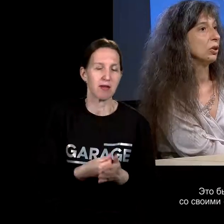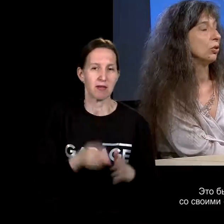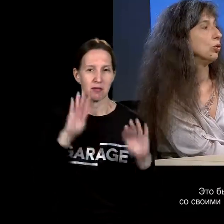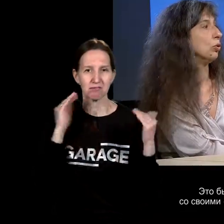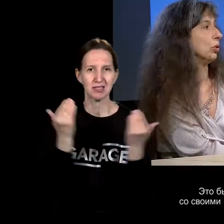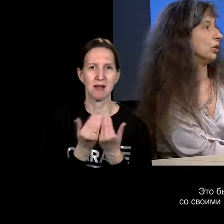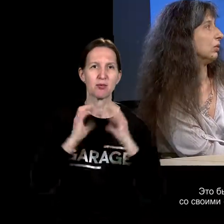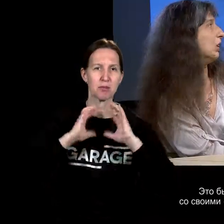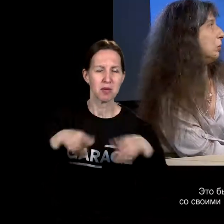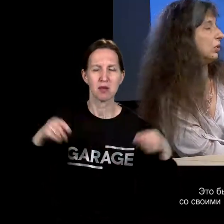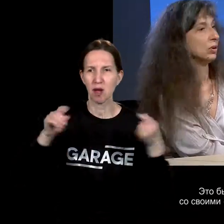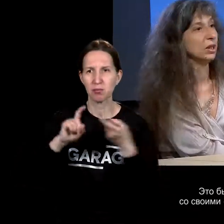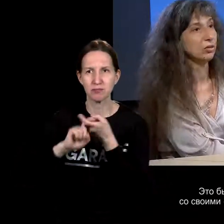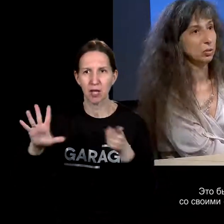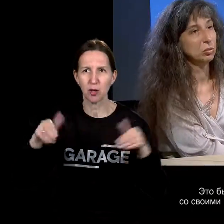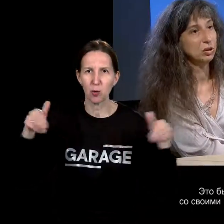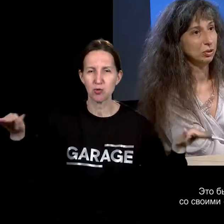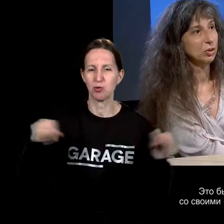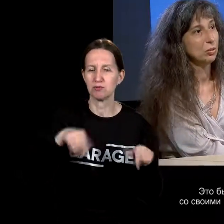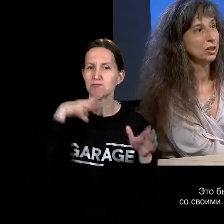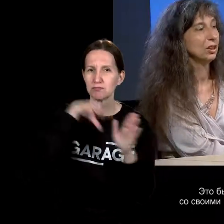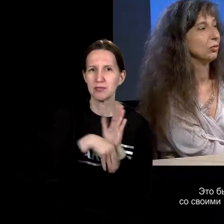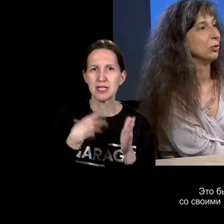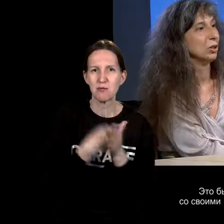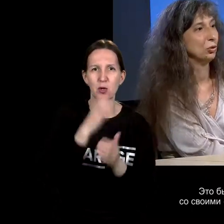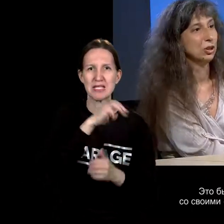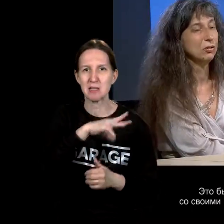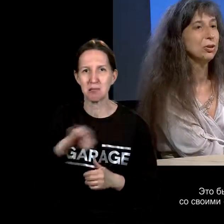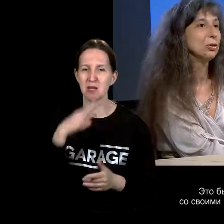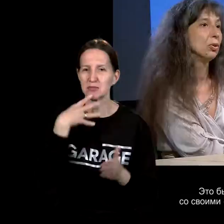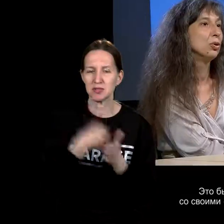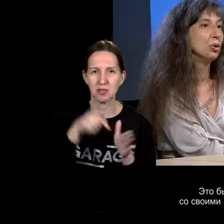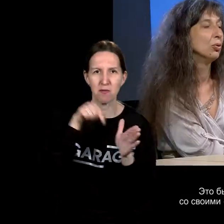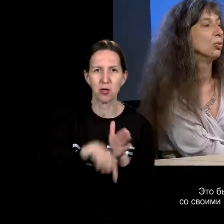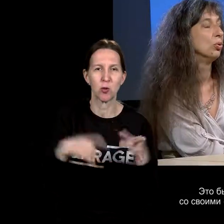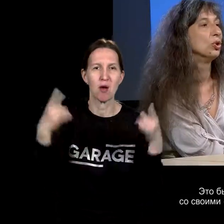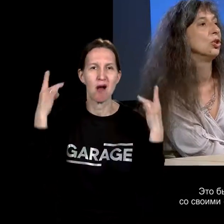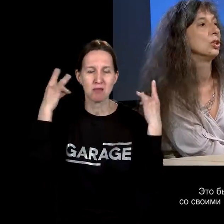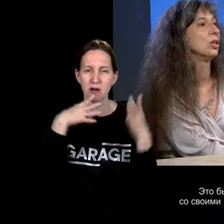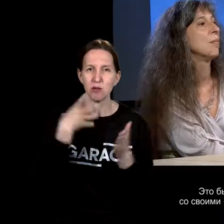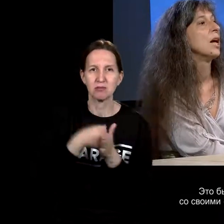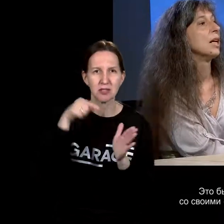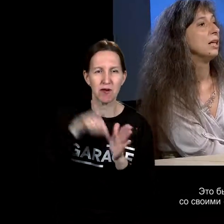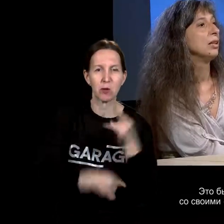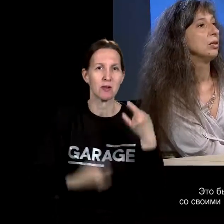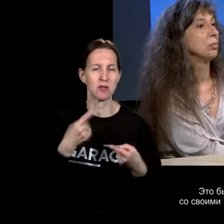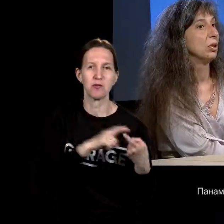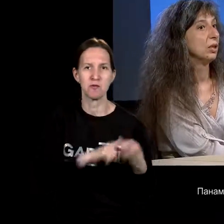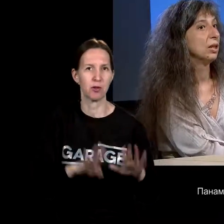замкнутый мир, отключенный со своими средствами массовой информации, со своим радио и телевидением, которое исключительно художническое,